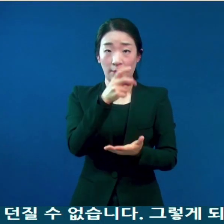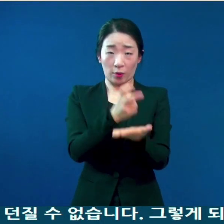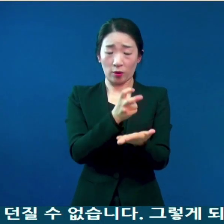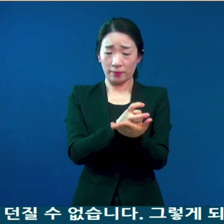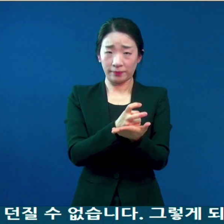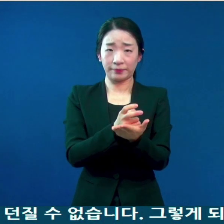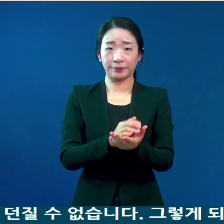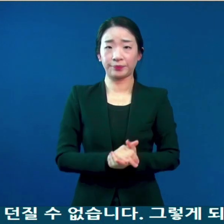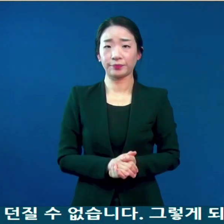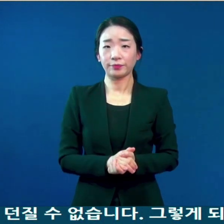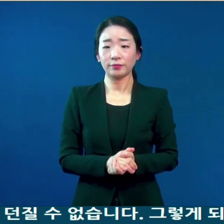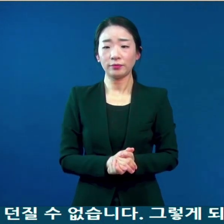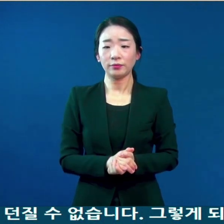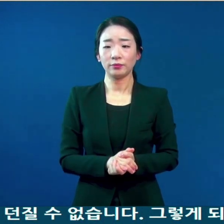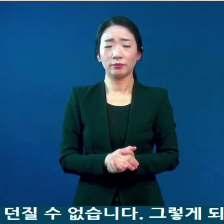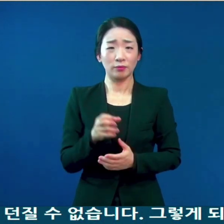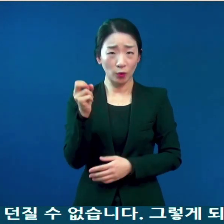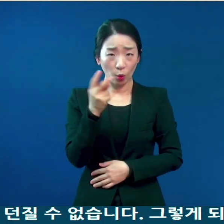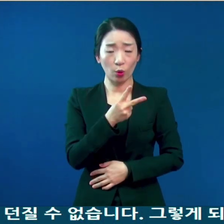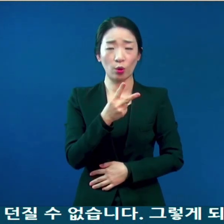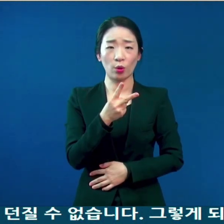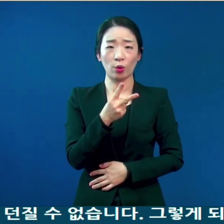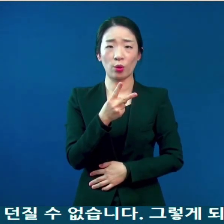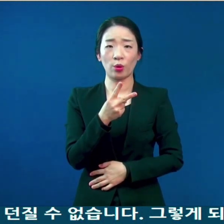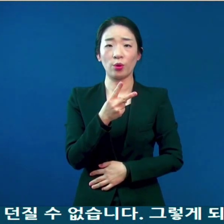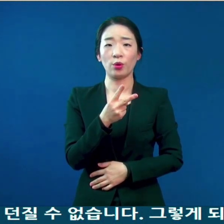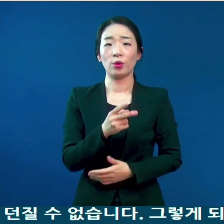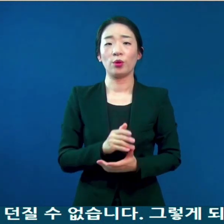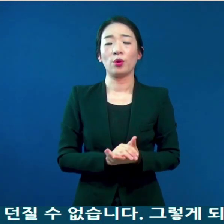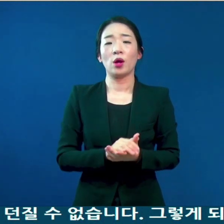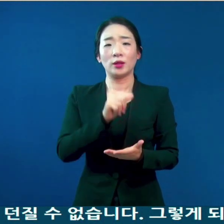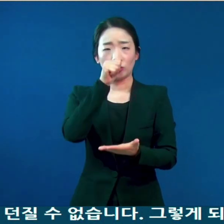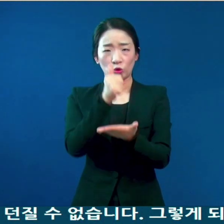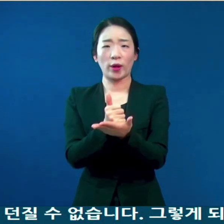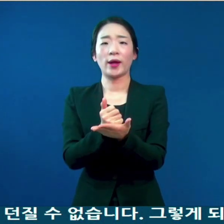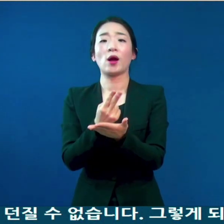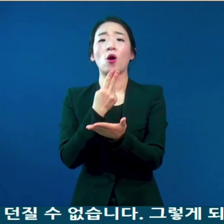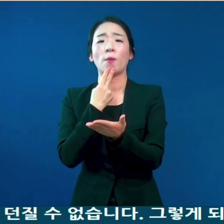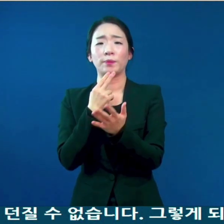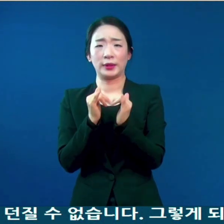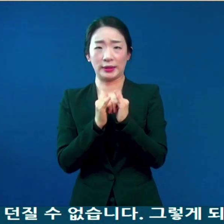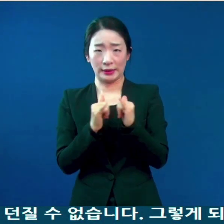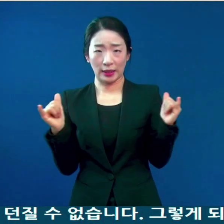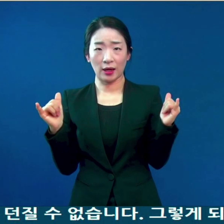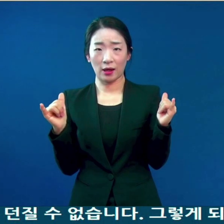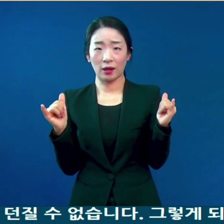또 좀 미묘한 차이가 있는데요, 죄 없는 자가 돌을 먼저